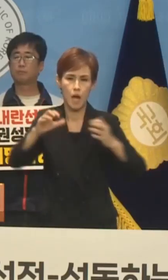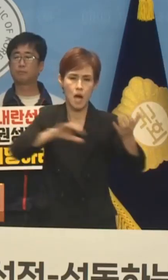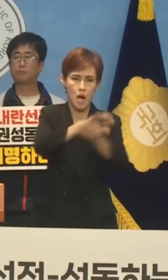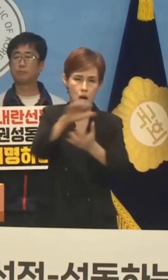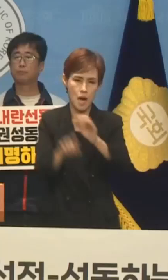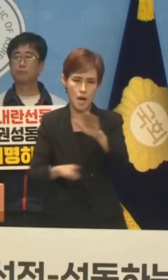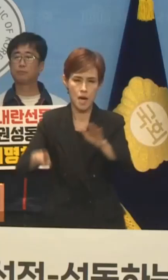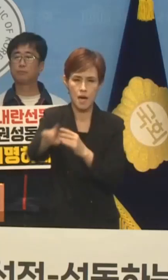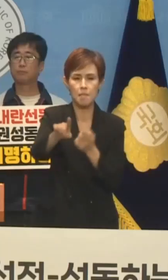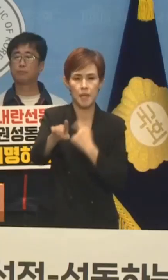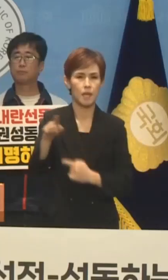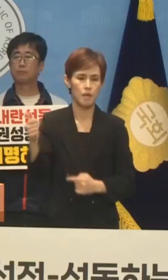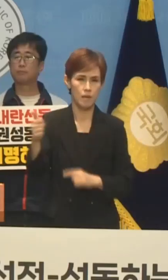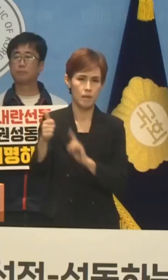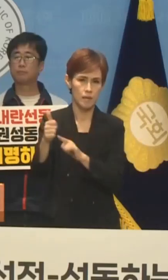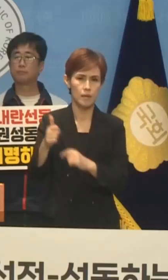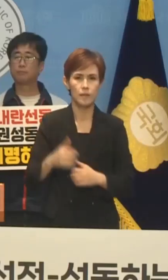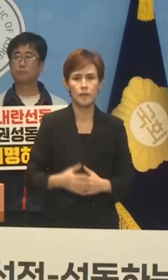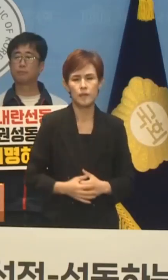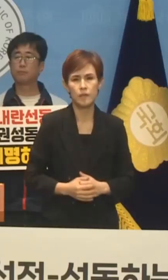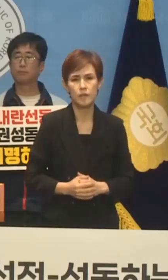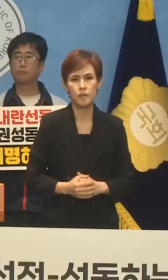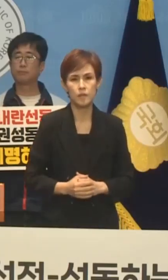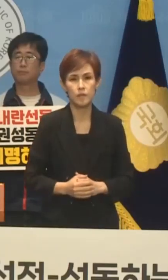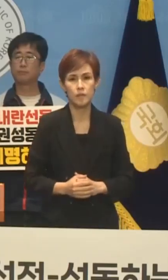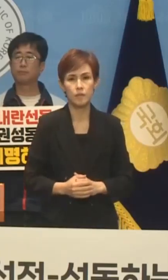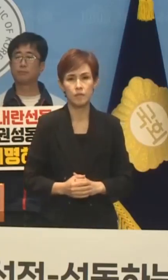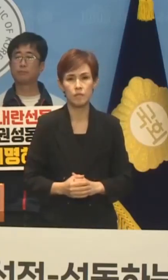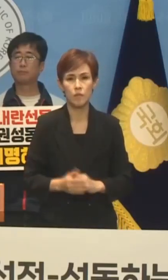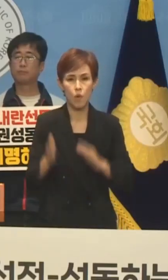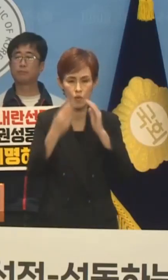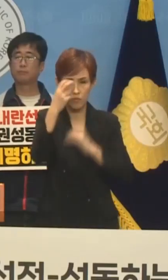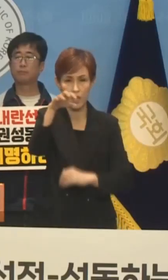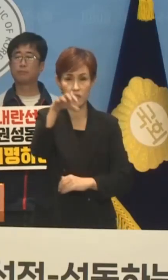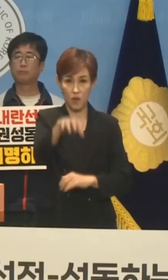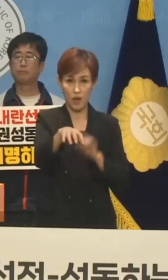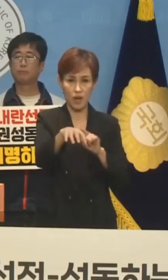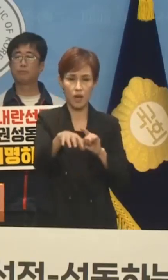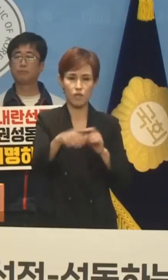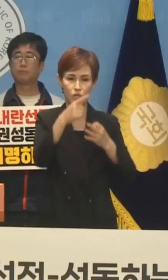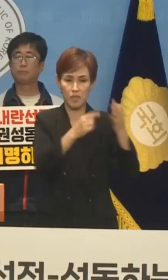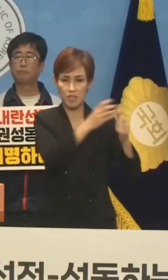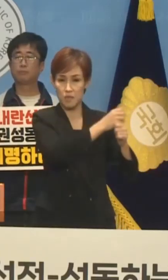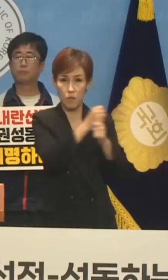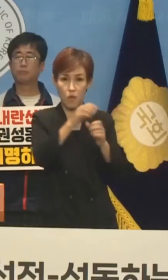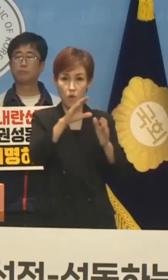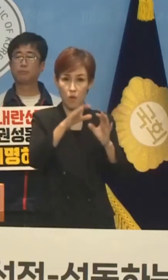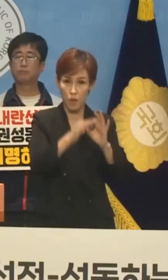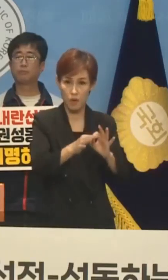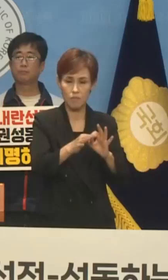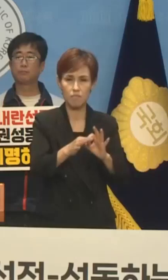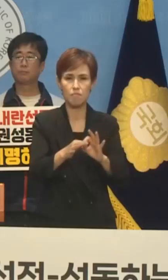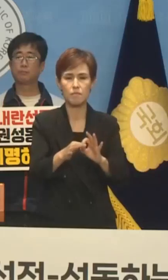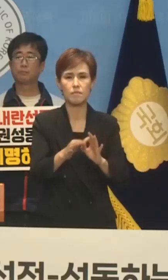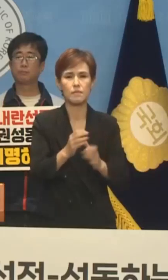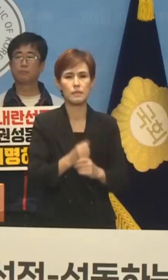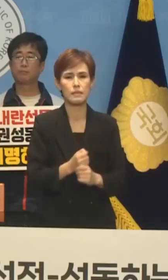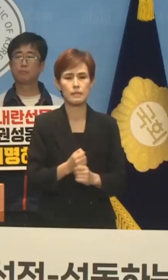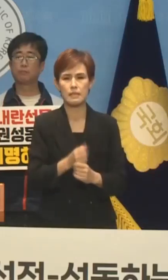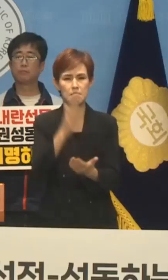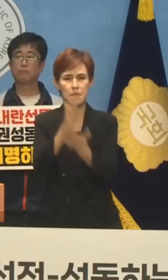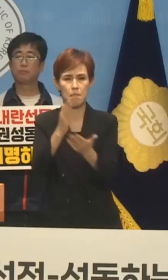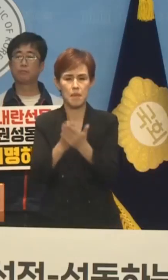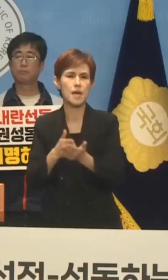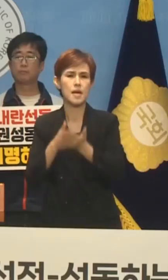성공을 도모하거나 내란을 방조했다. 공수처의 윤석열 체포에 대해서는 집행을 포기해야 한다고